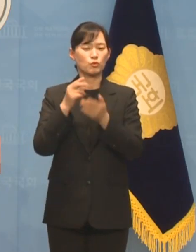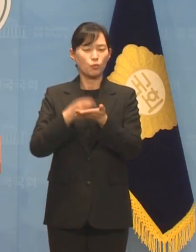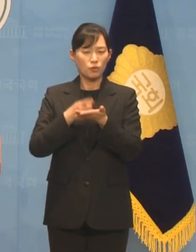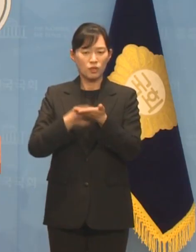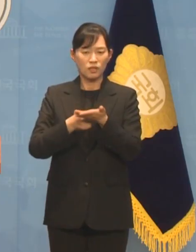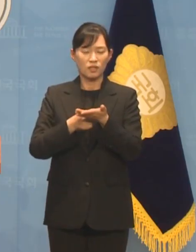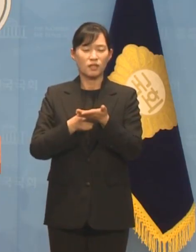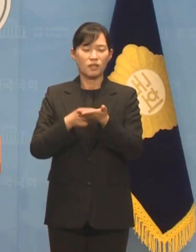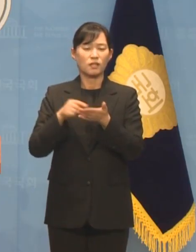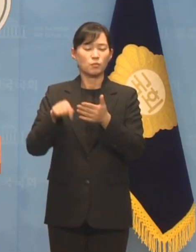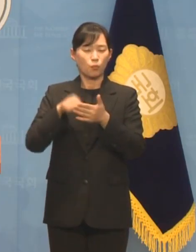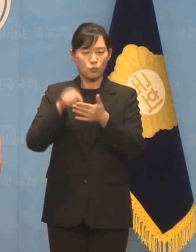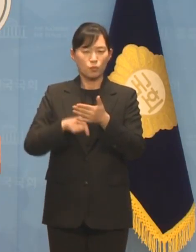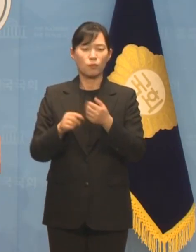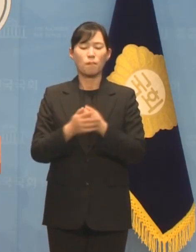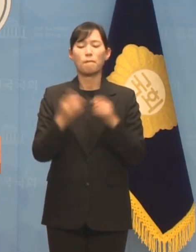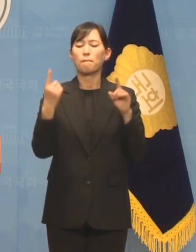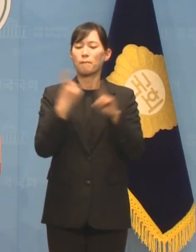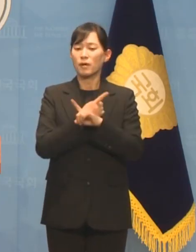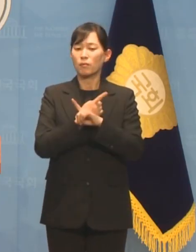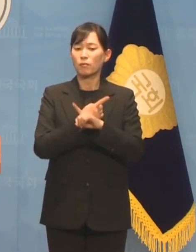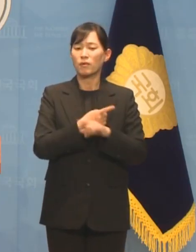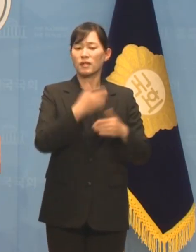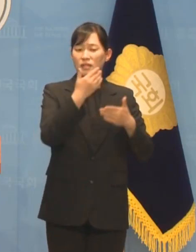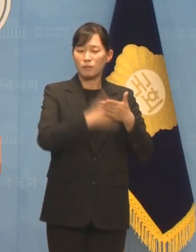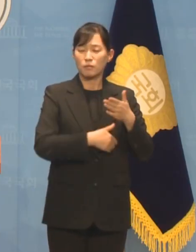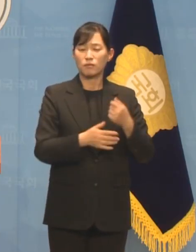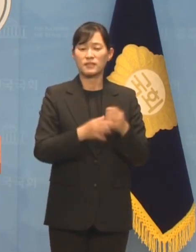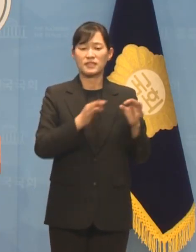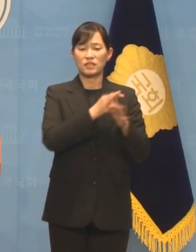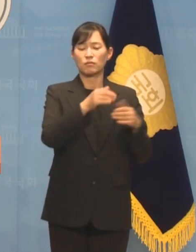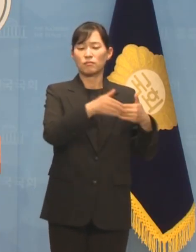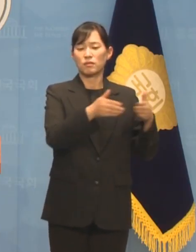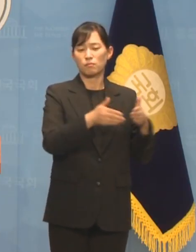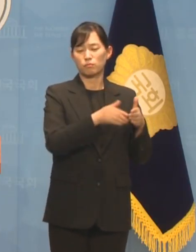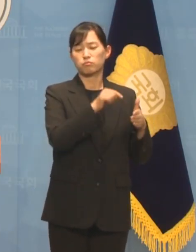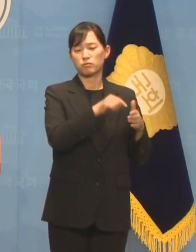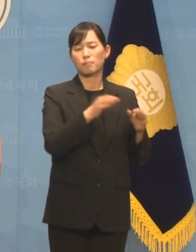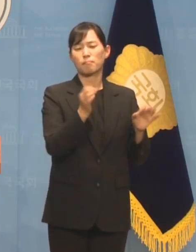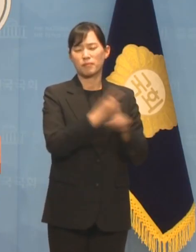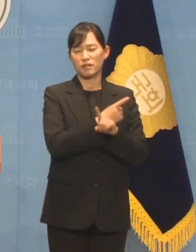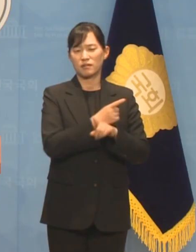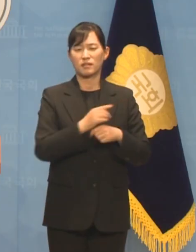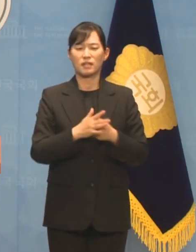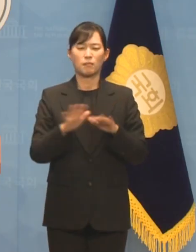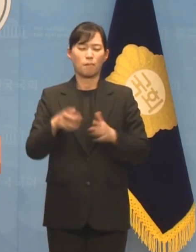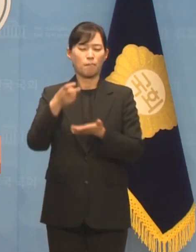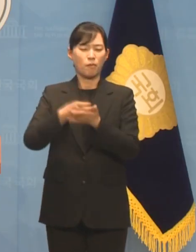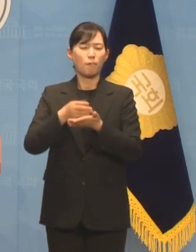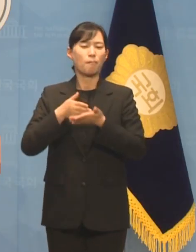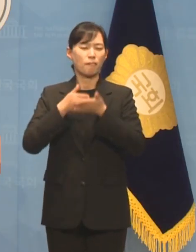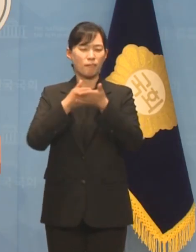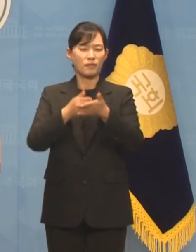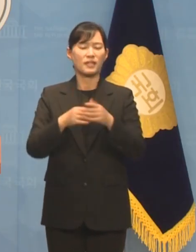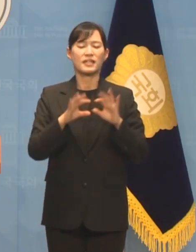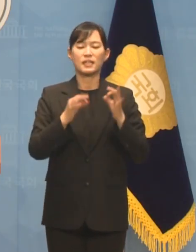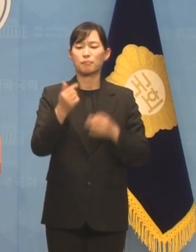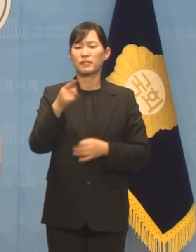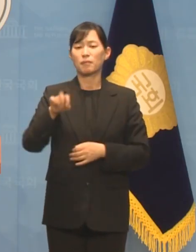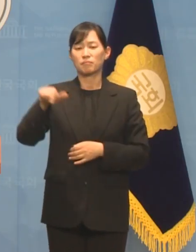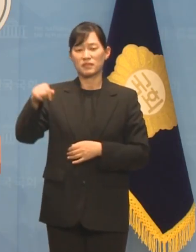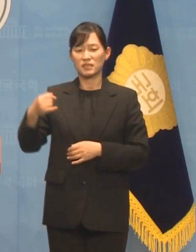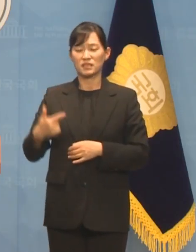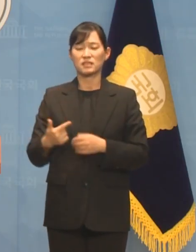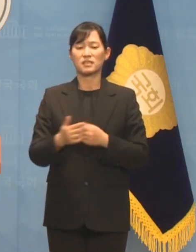기획예산처로 이관하고 나머지 기능은 재정경제부로 수행하는 방안입니다. 이번 법안 발의에는 김남근,